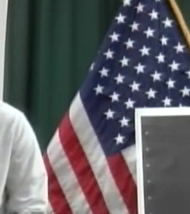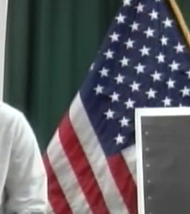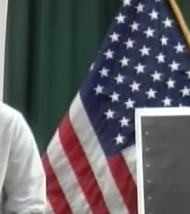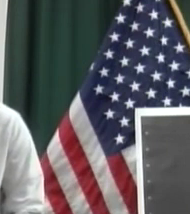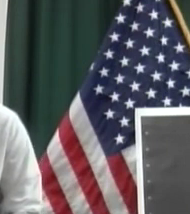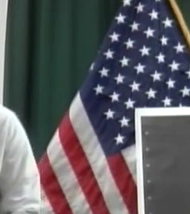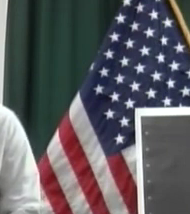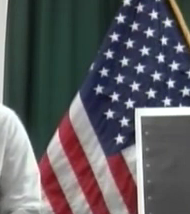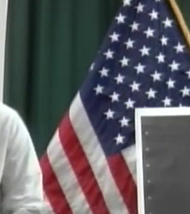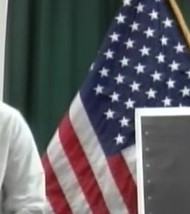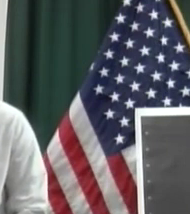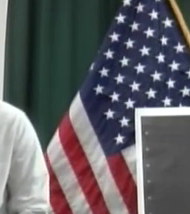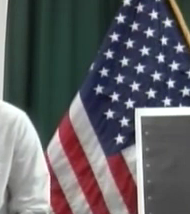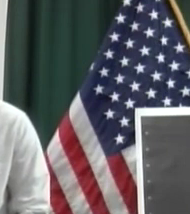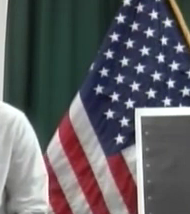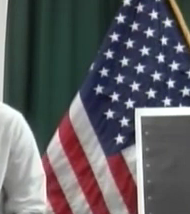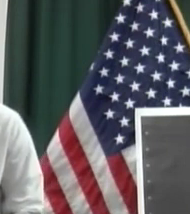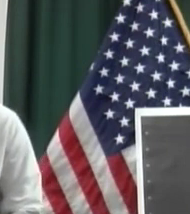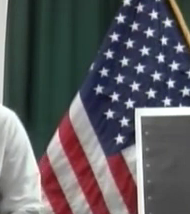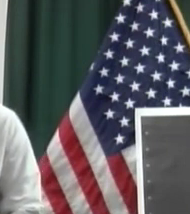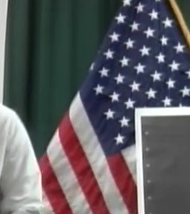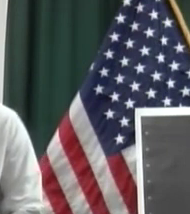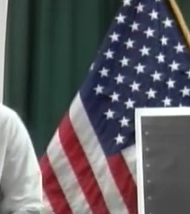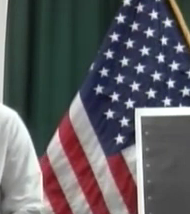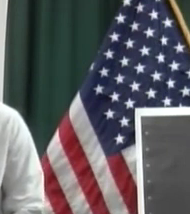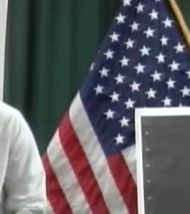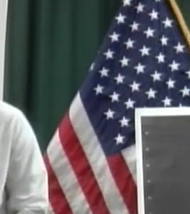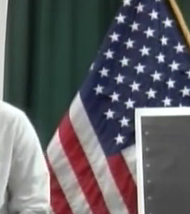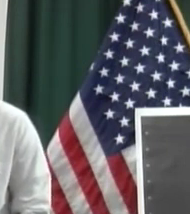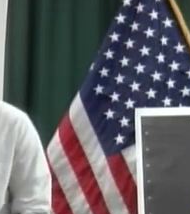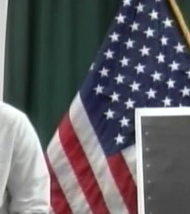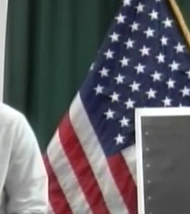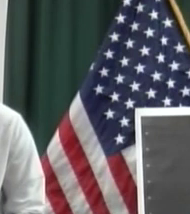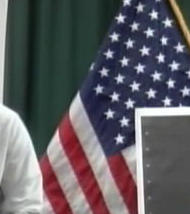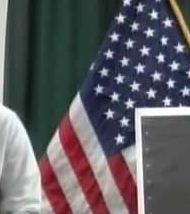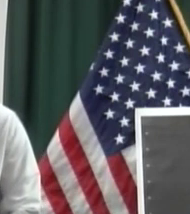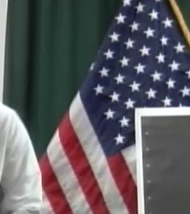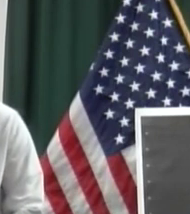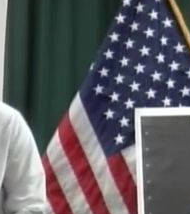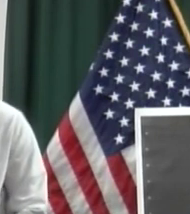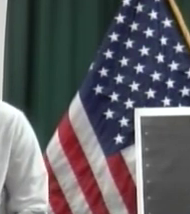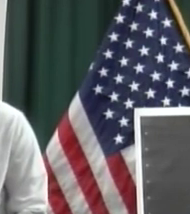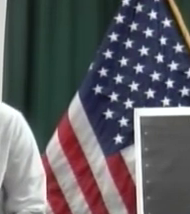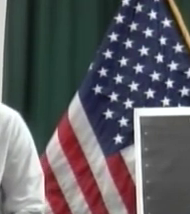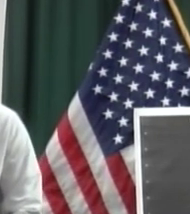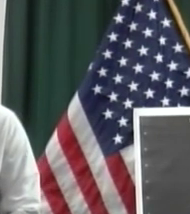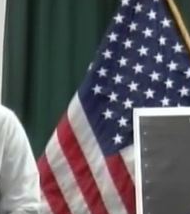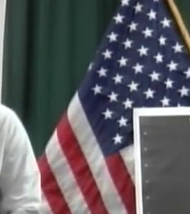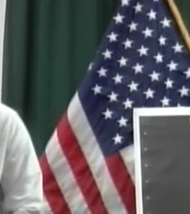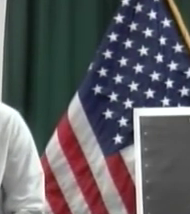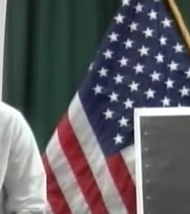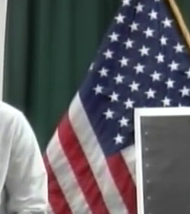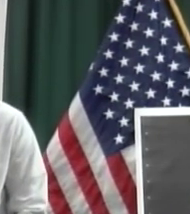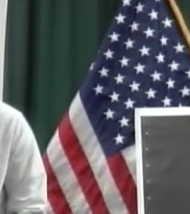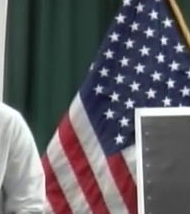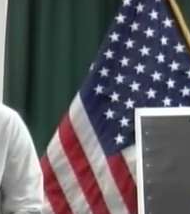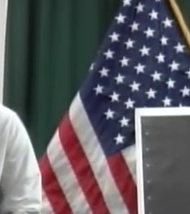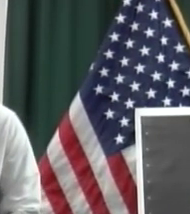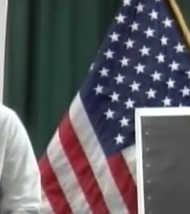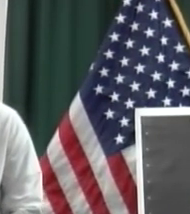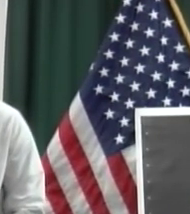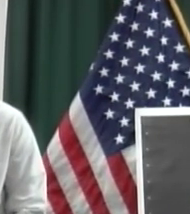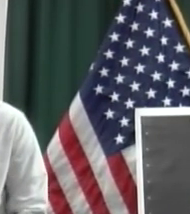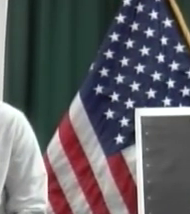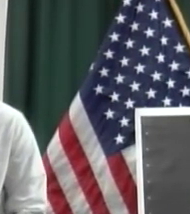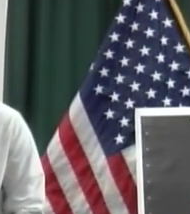Jackson Heights Middle, en la 41 Avenida Academia, en la ciudad de Oviedo. Y también es ofrecido por True